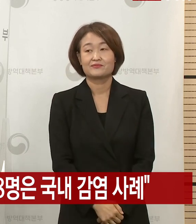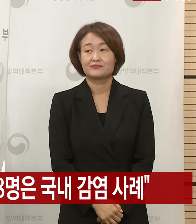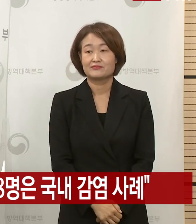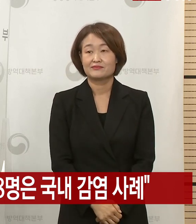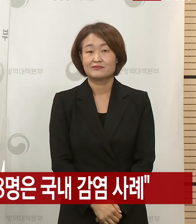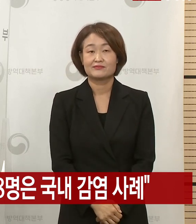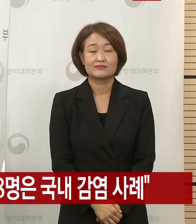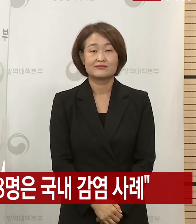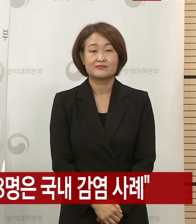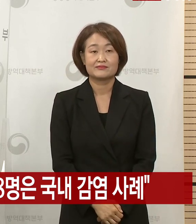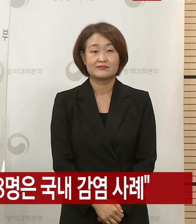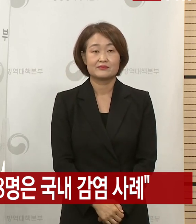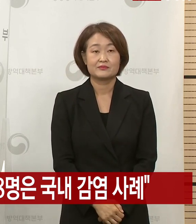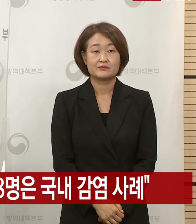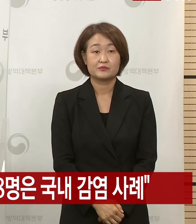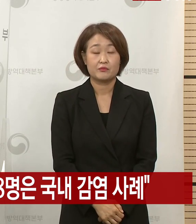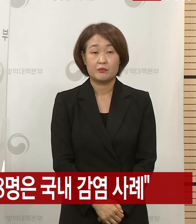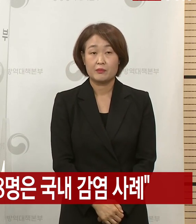다음